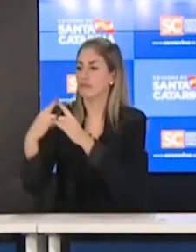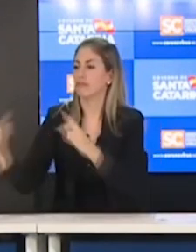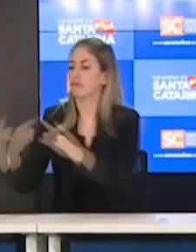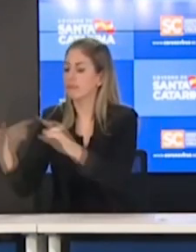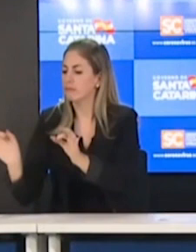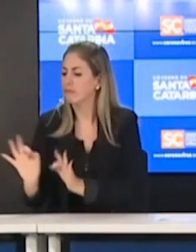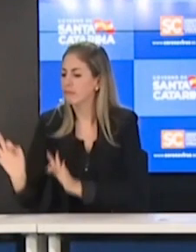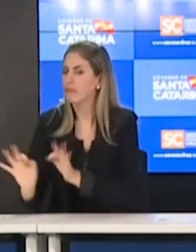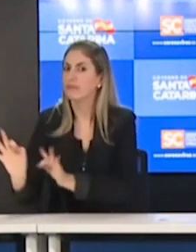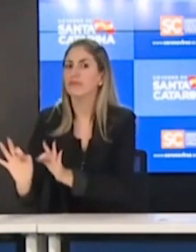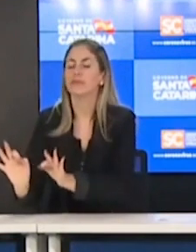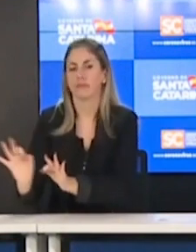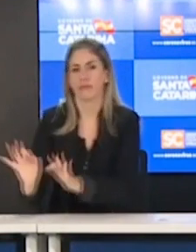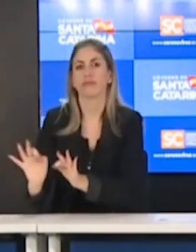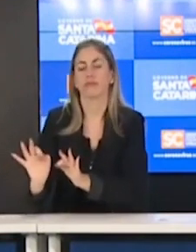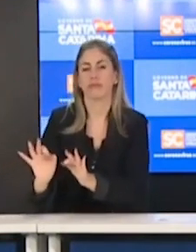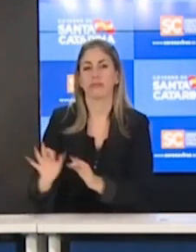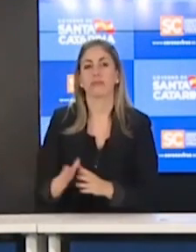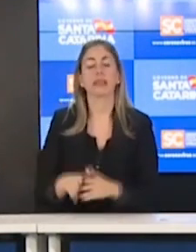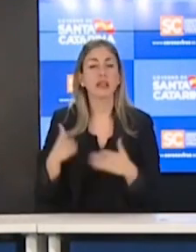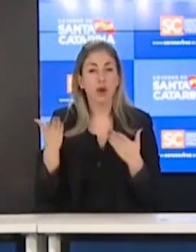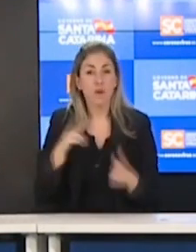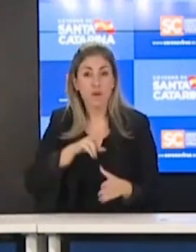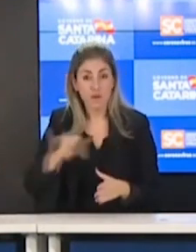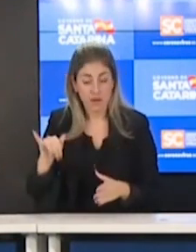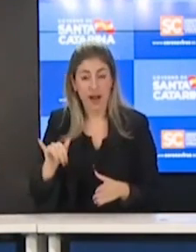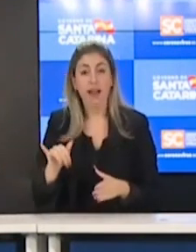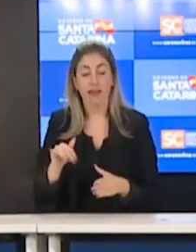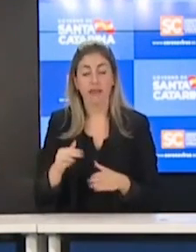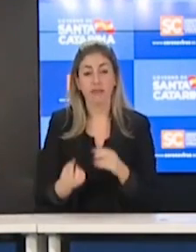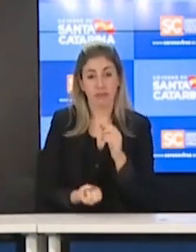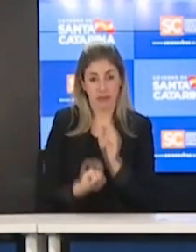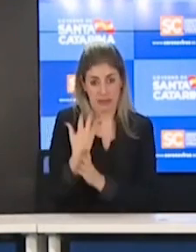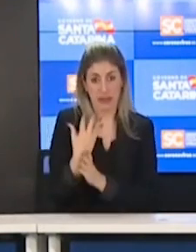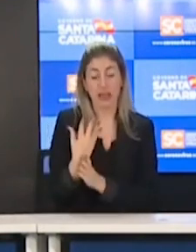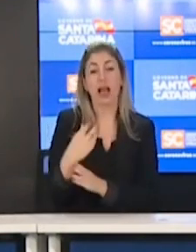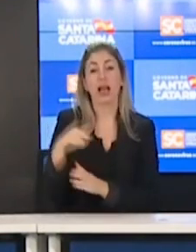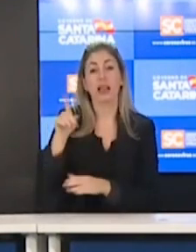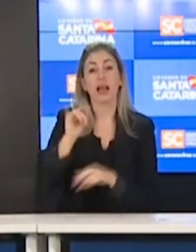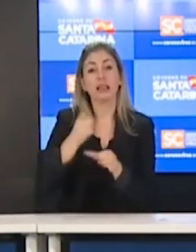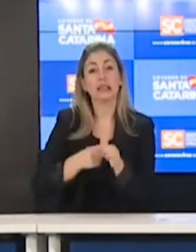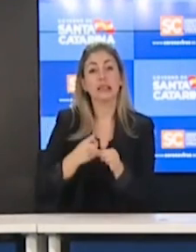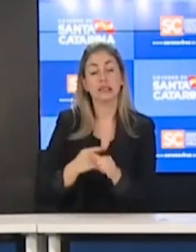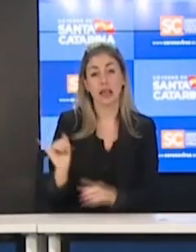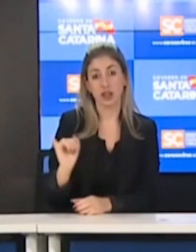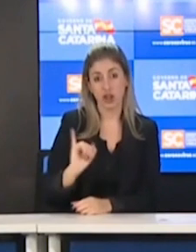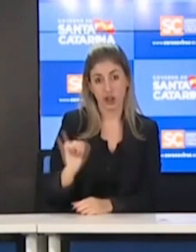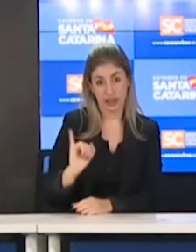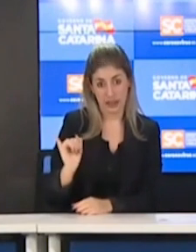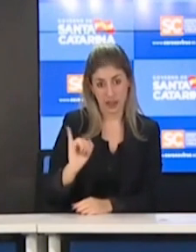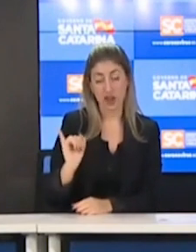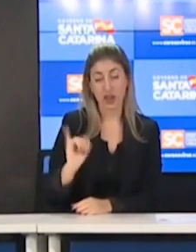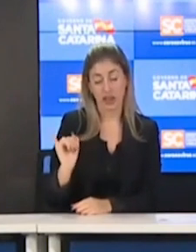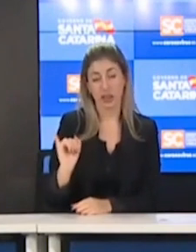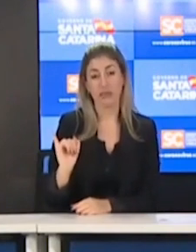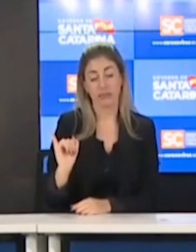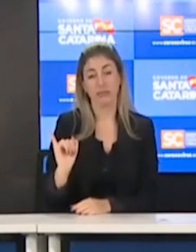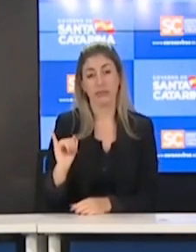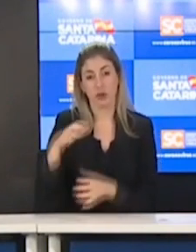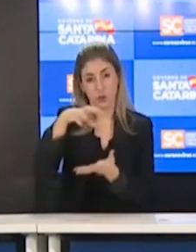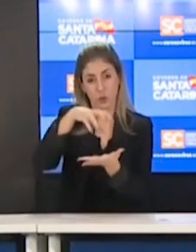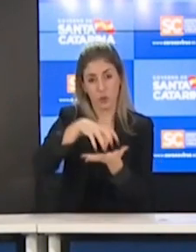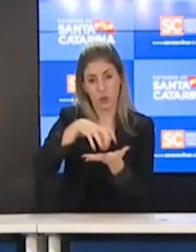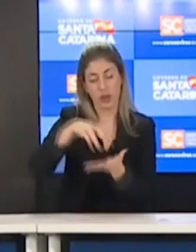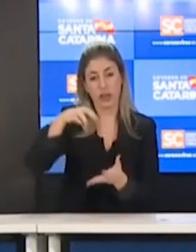Itajaí, aqui em Santa Catarina. Isso já foi alinhado com o município, com o prefeito de Itajaí, para que a gente possa estar fazendo